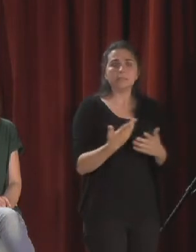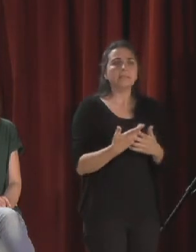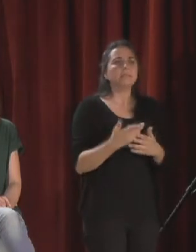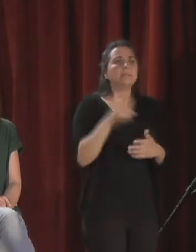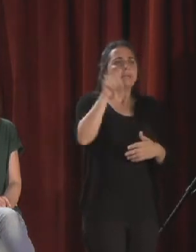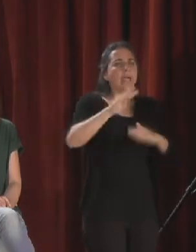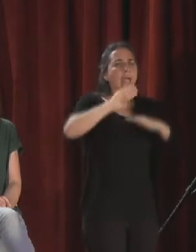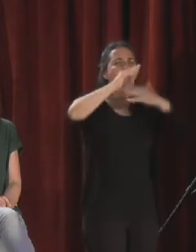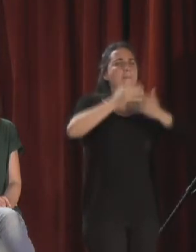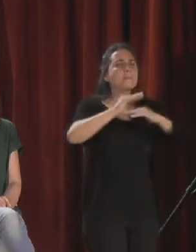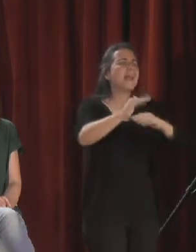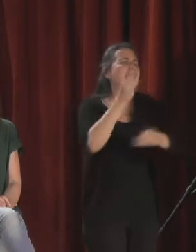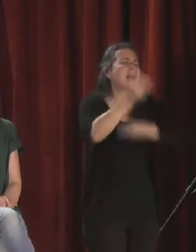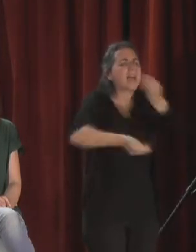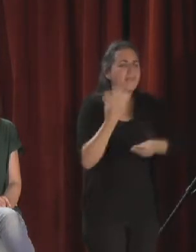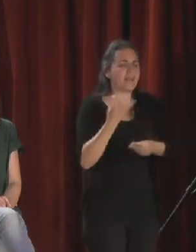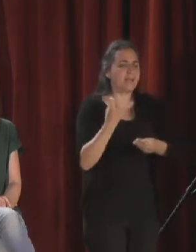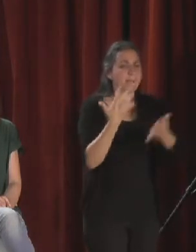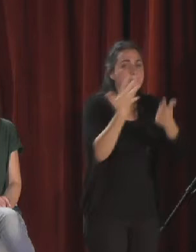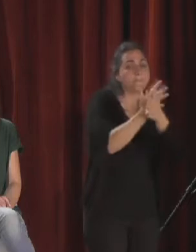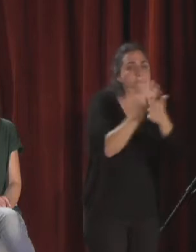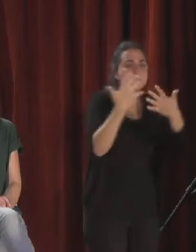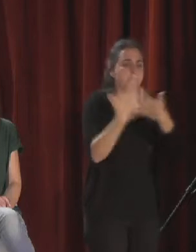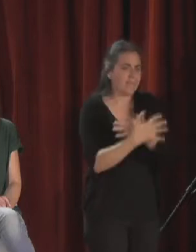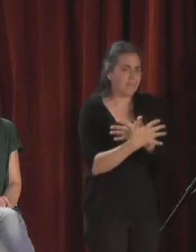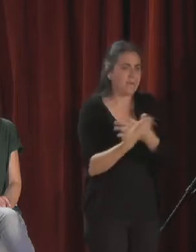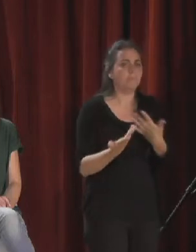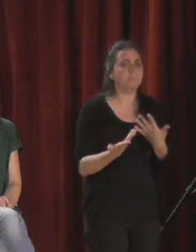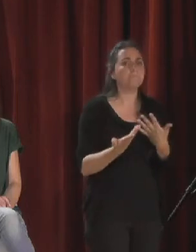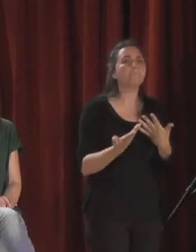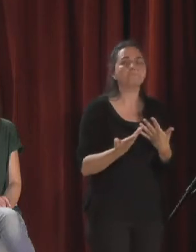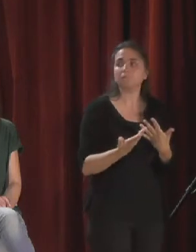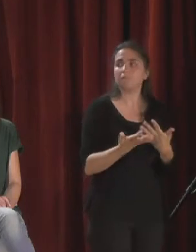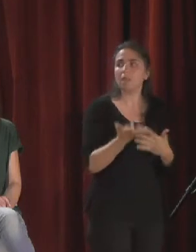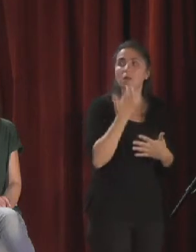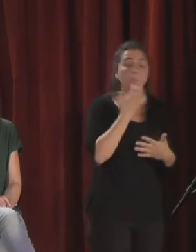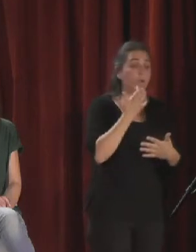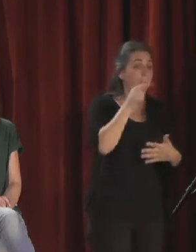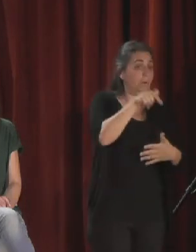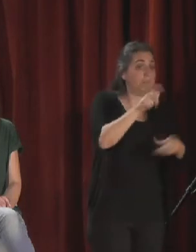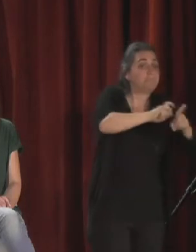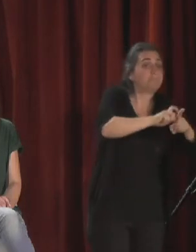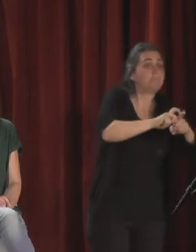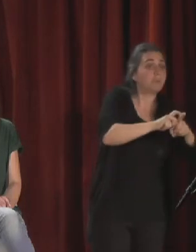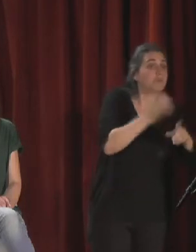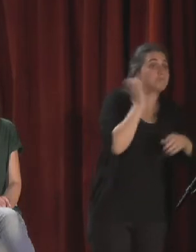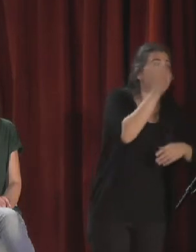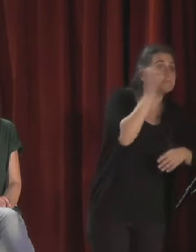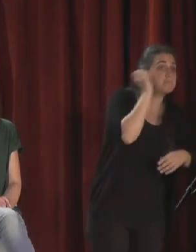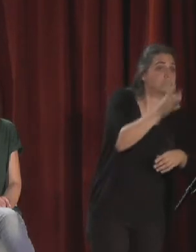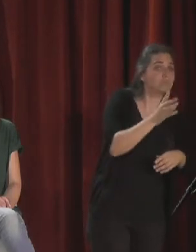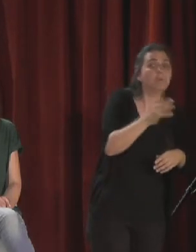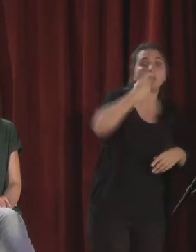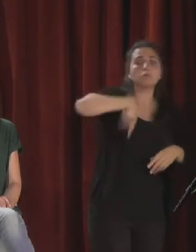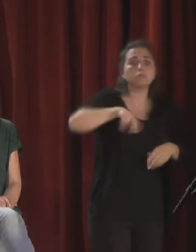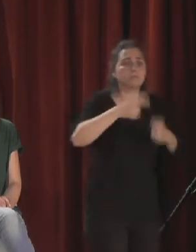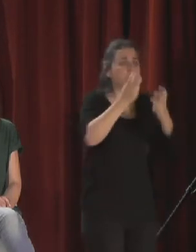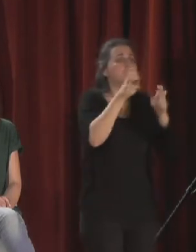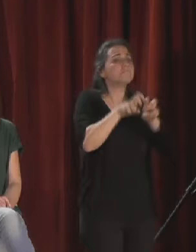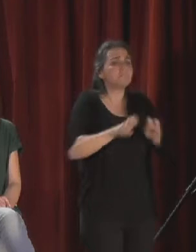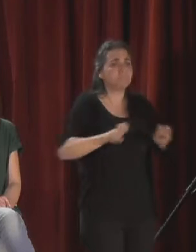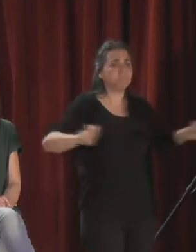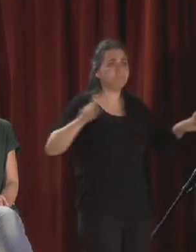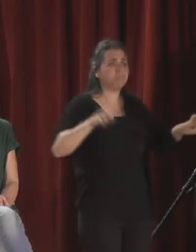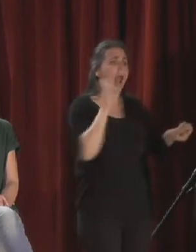cousas. Imos combinar actos pues, típicos como este, ¿no? Nos chegamos aquí, largamos o noso